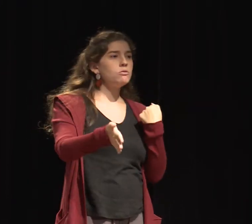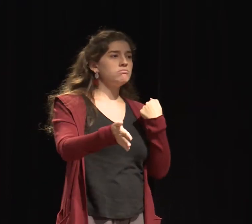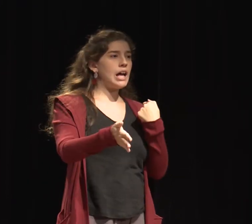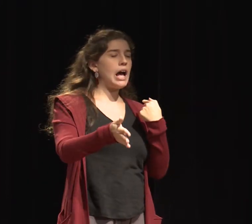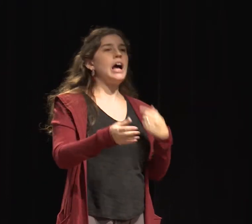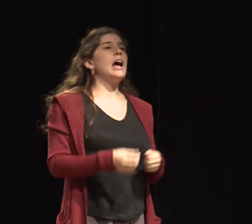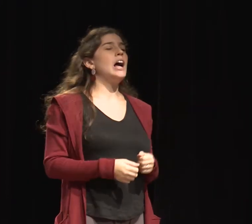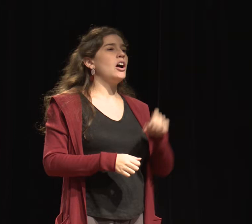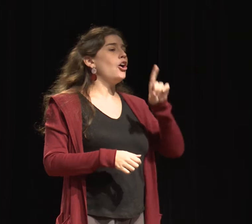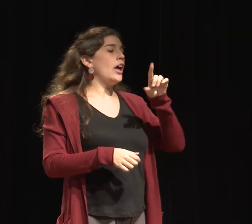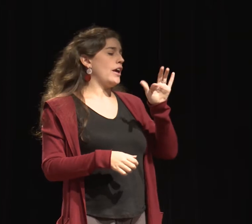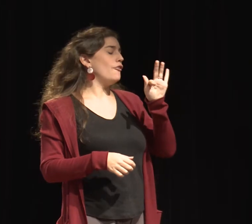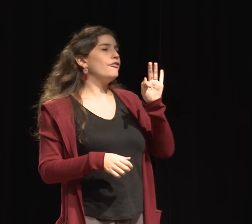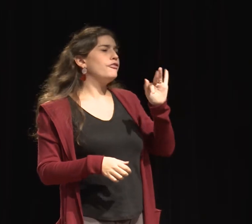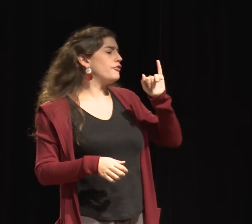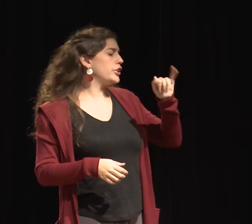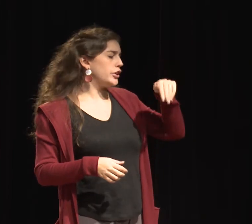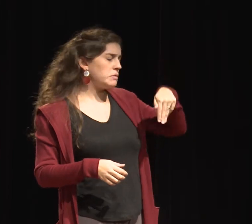Então, eu só sei linguística. Se me perguntarem...